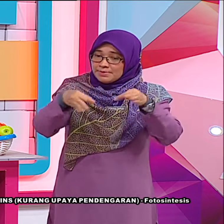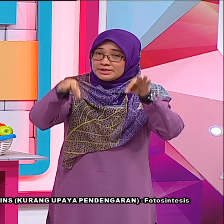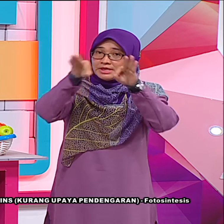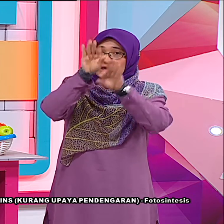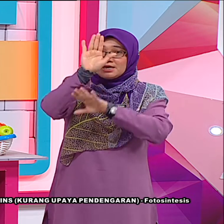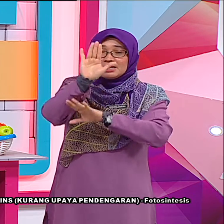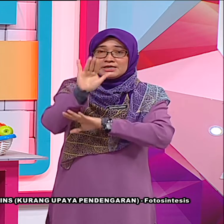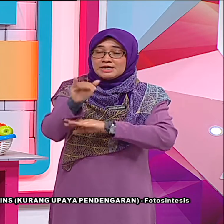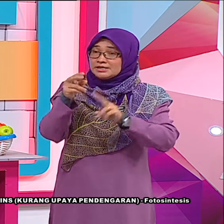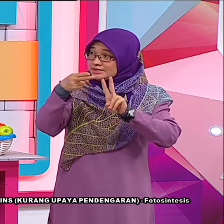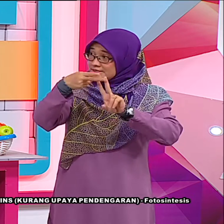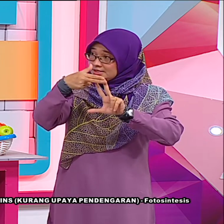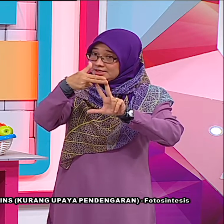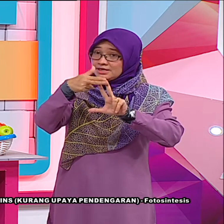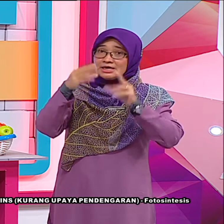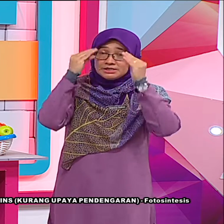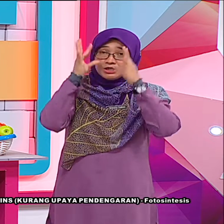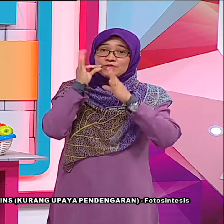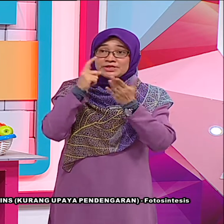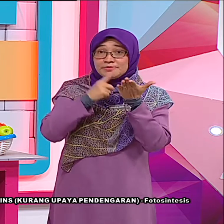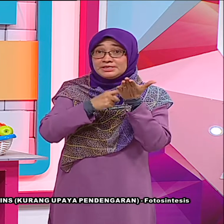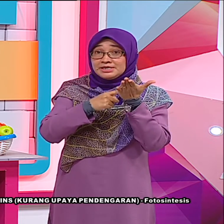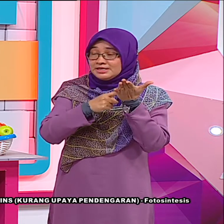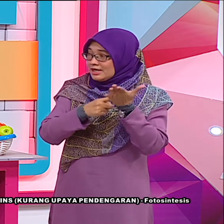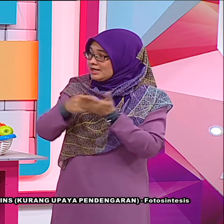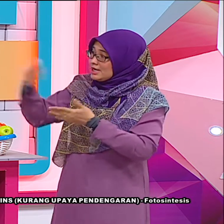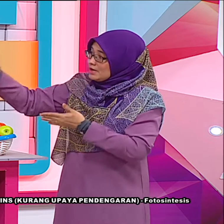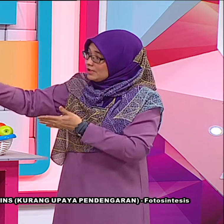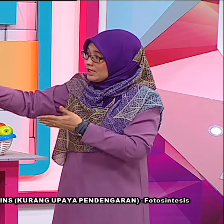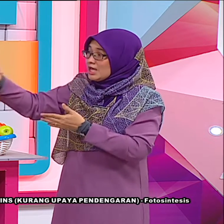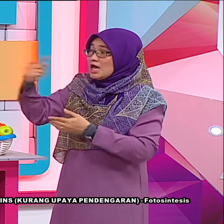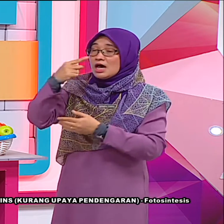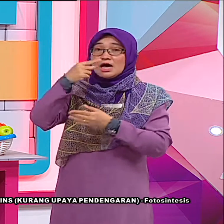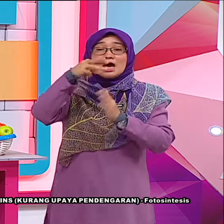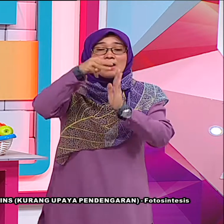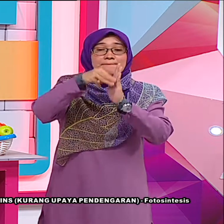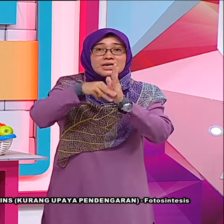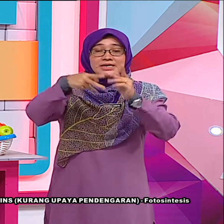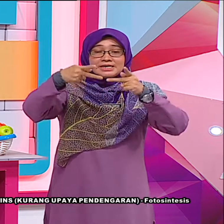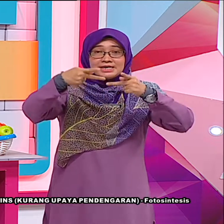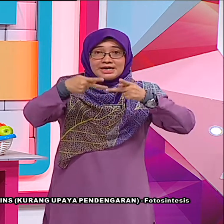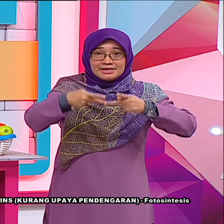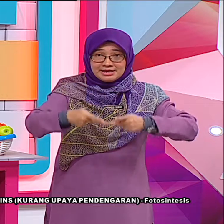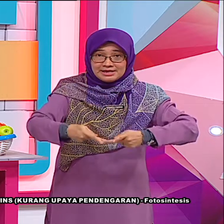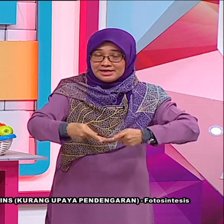kepentingan yang ketiga yang Cikgu Fatih bincangkan Oke mengekalkan